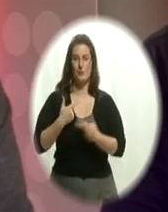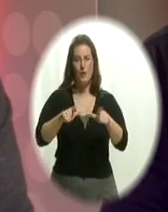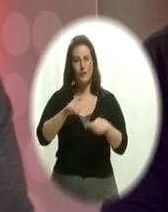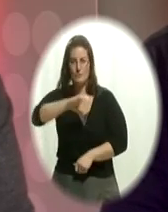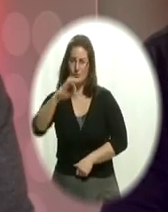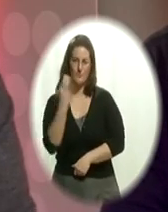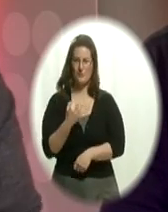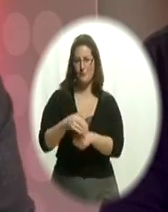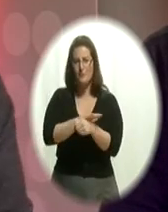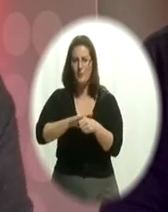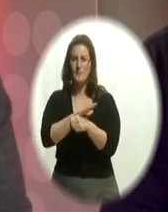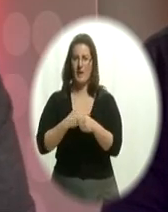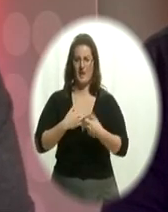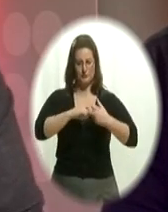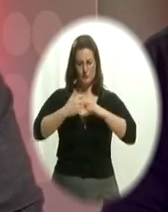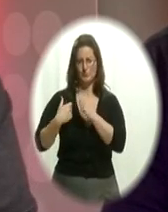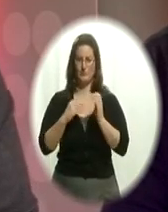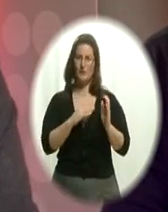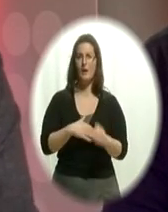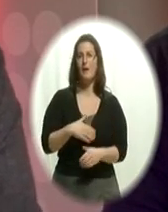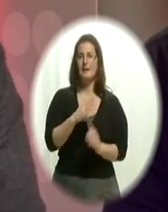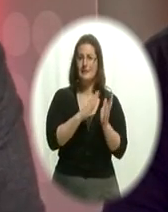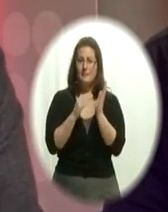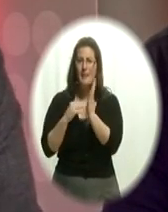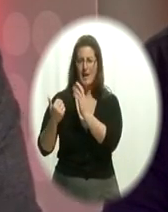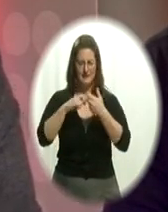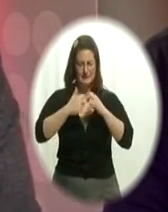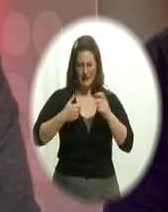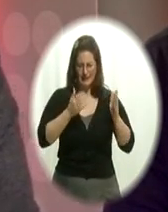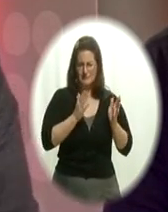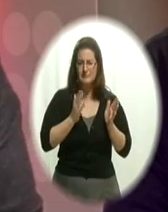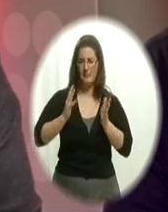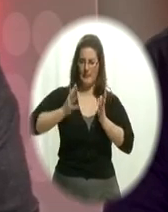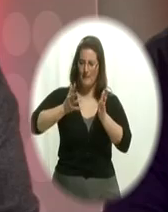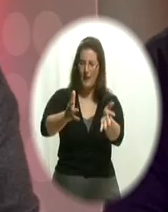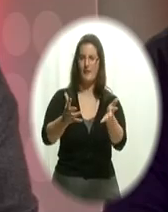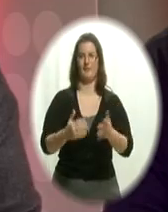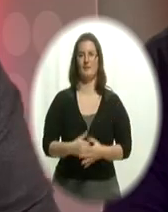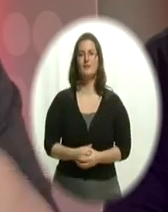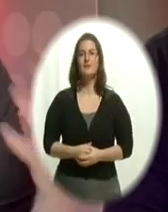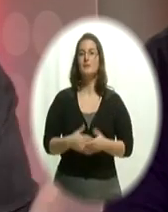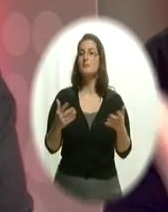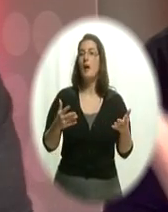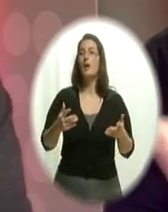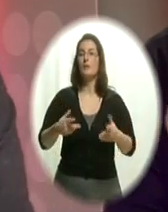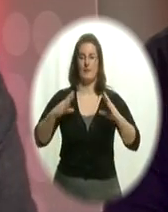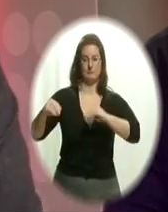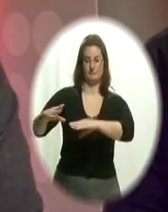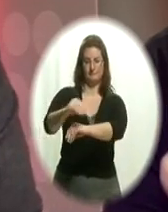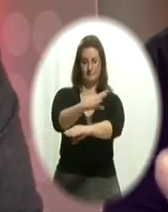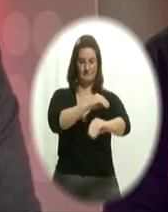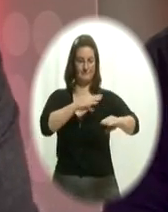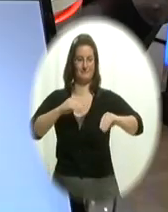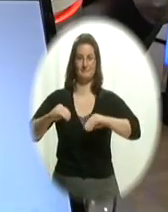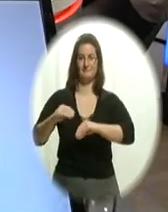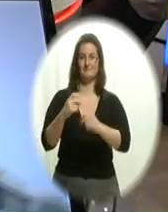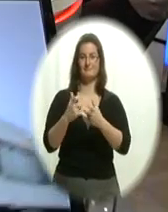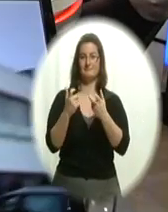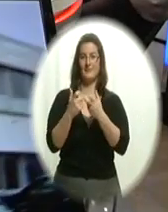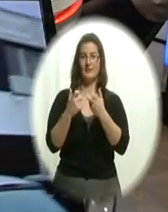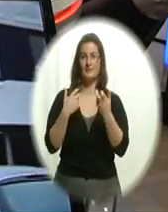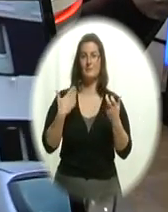entière, qui a sa propre structure, sa syntaxe, c'est une langue qu'on utilise dans l'espace, donc comme vous pouvez le voir, comme mes